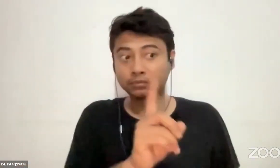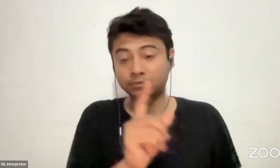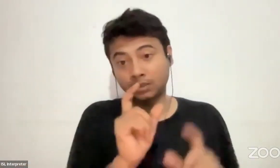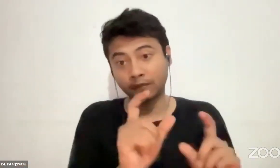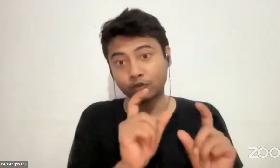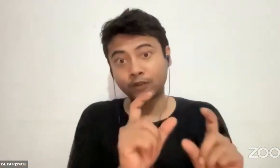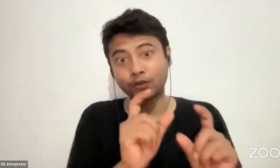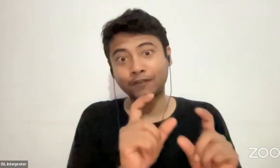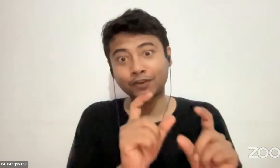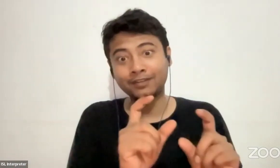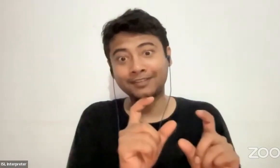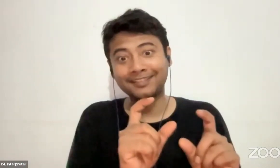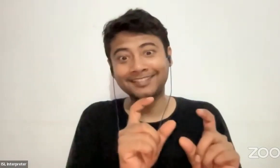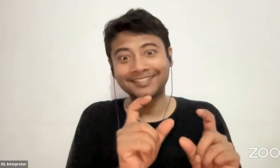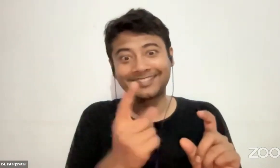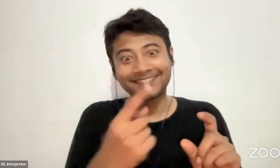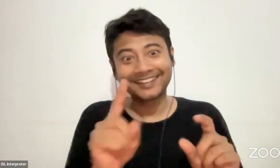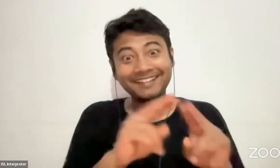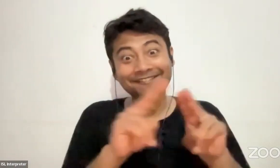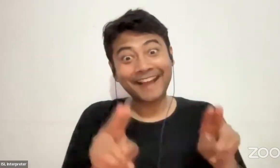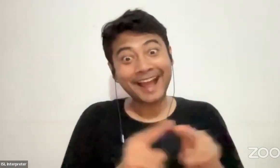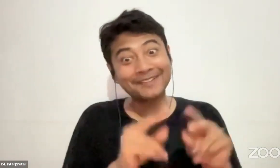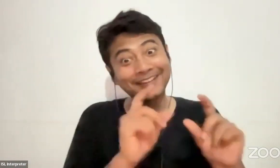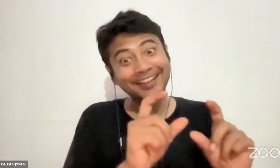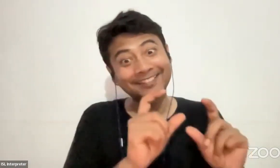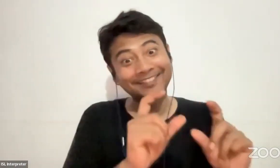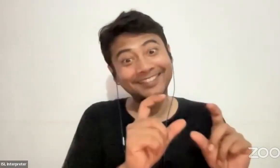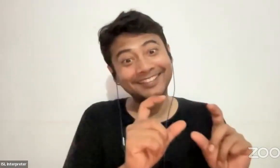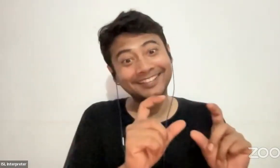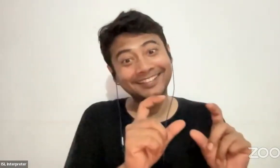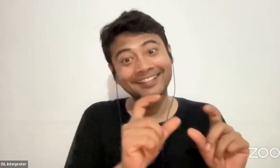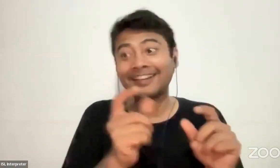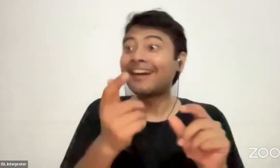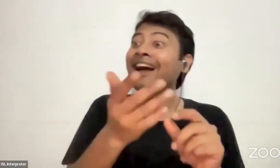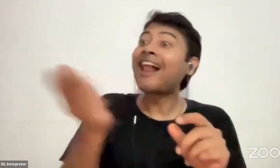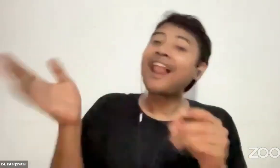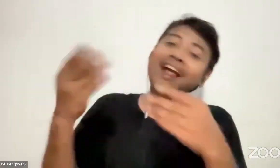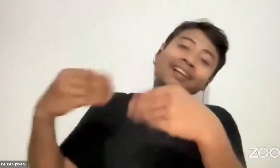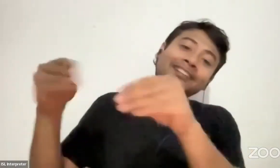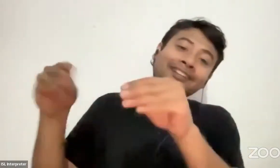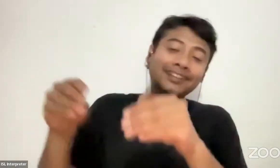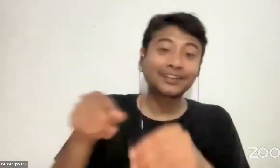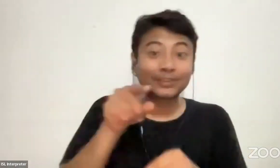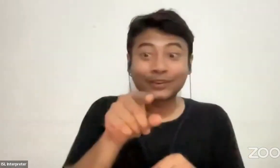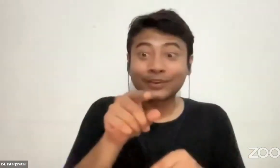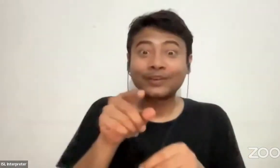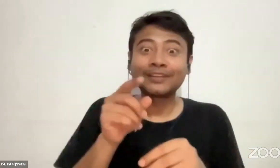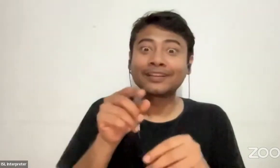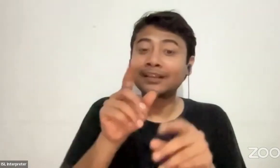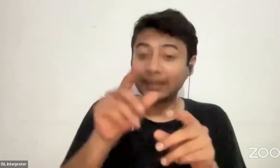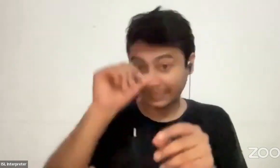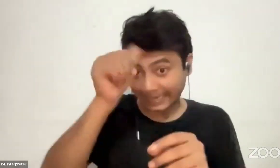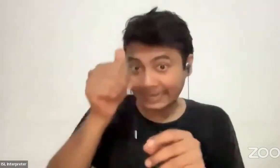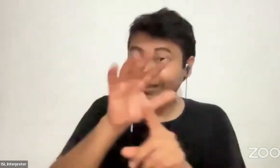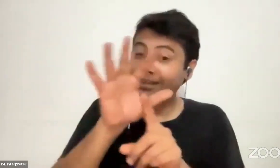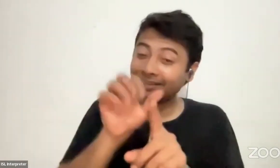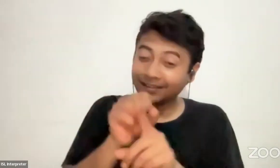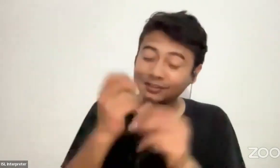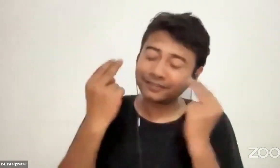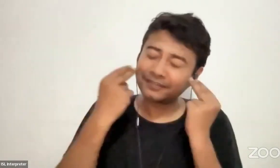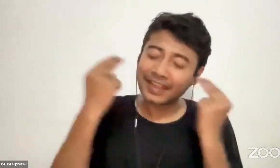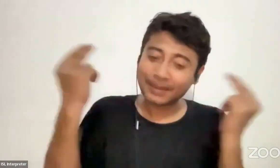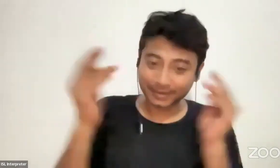हलवाई अपने दुकान की मिठाई कभी नहीं खाता, ये कहावत है। कि कोई भी हलवाई अपने दुकान की मिठाई नहीं